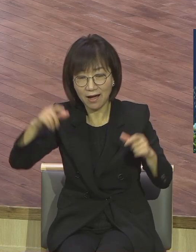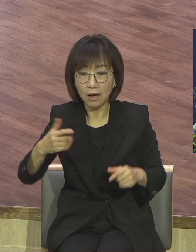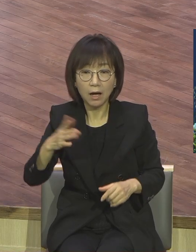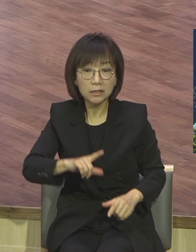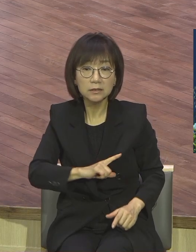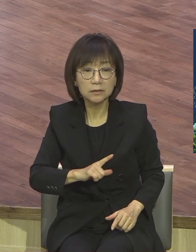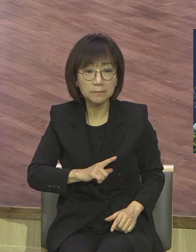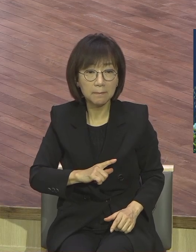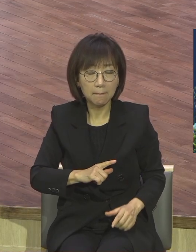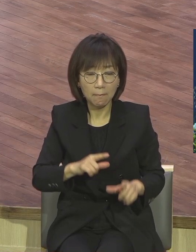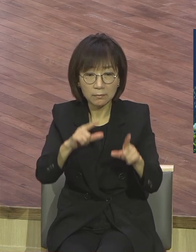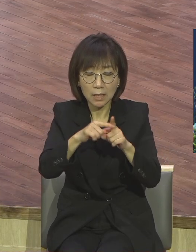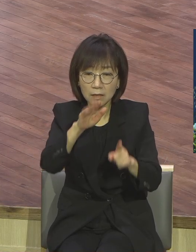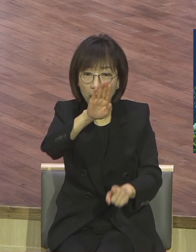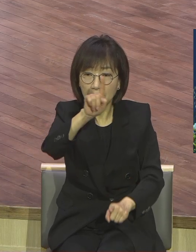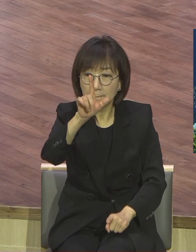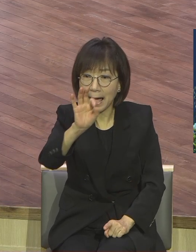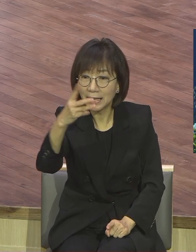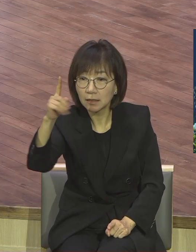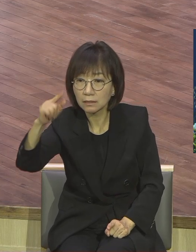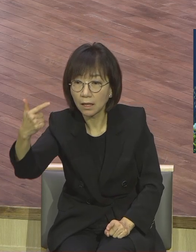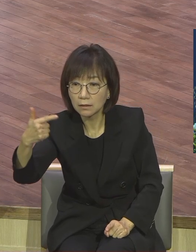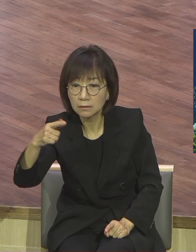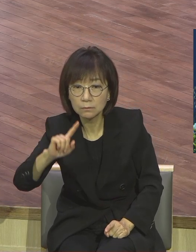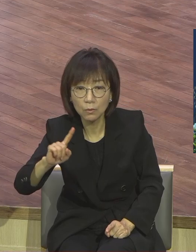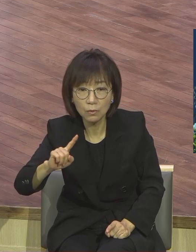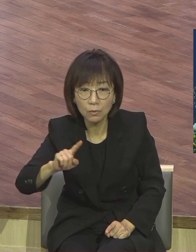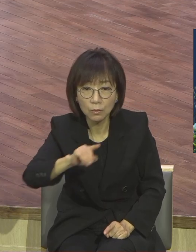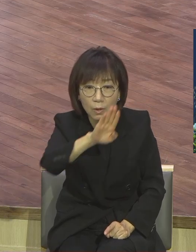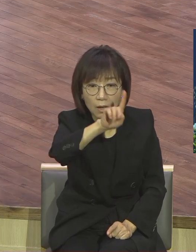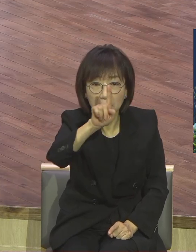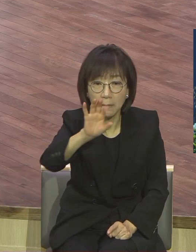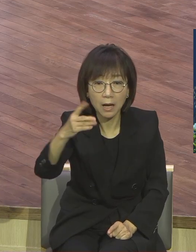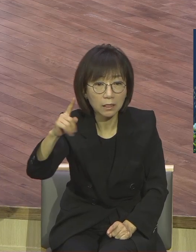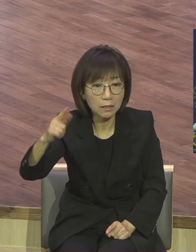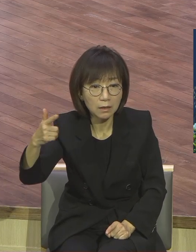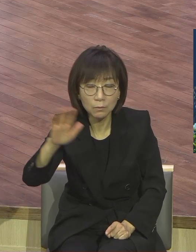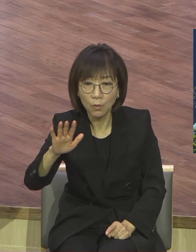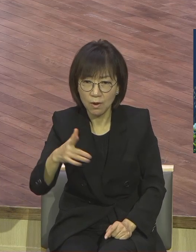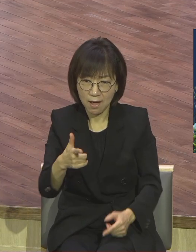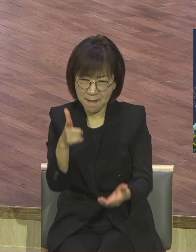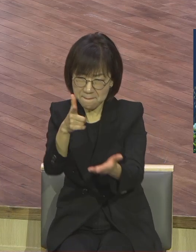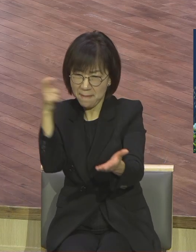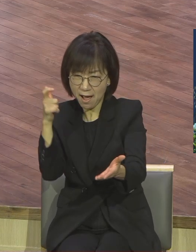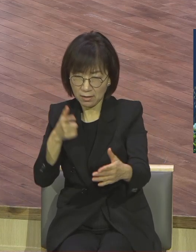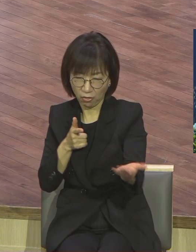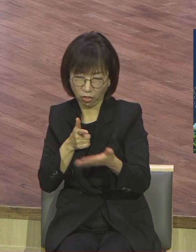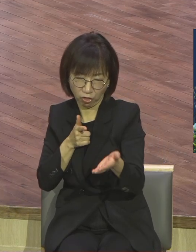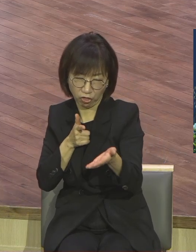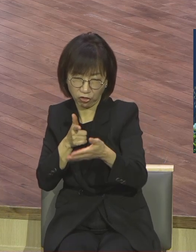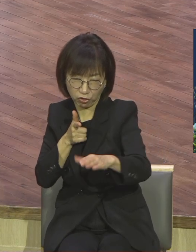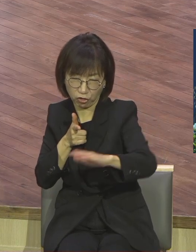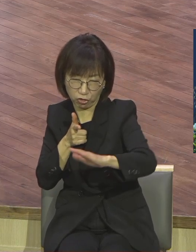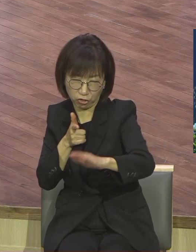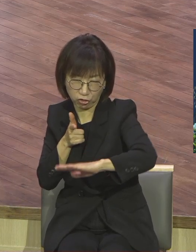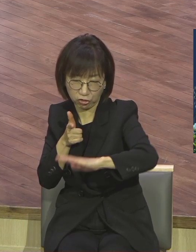단어를 썼을까 한번 생각해 본 적 있어요? 방탄이 뭐예요? 총알 맞죠.